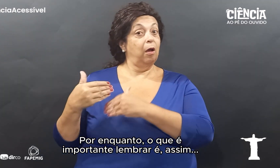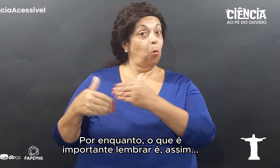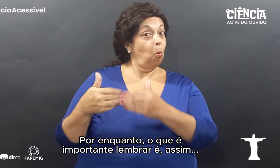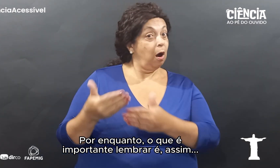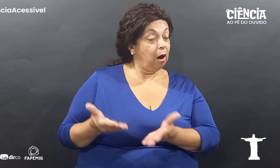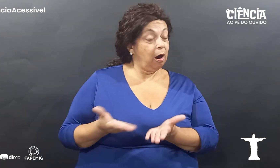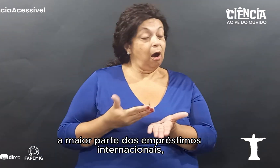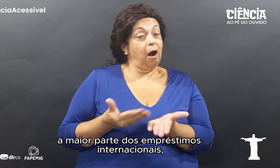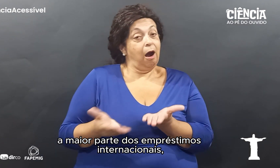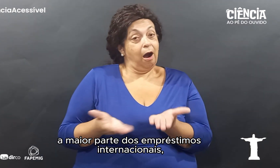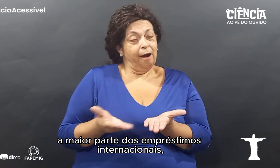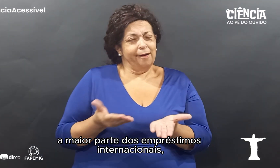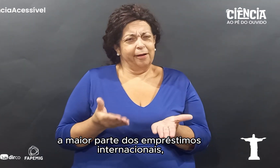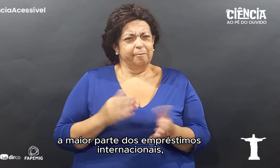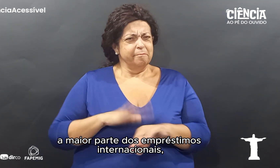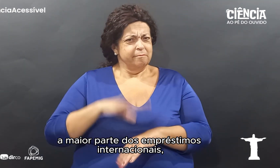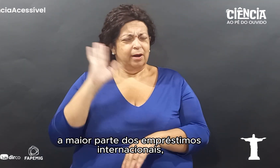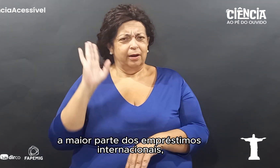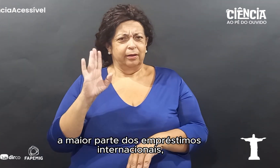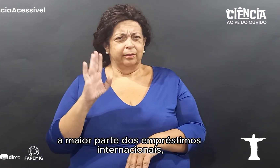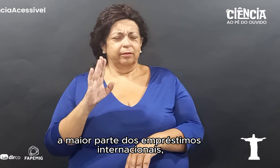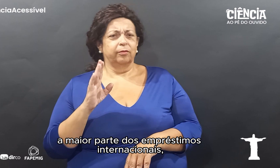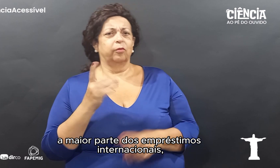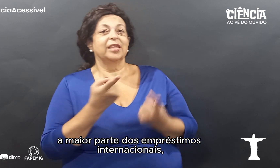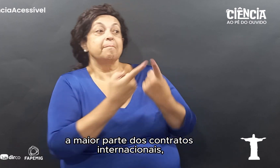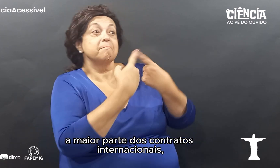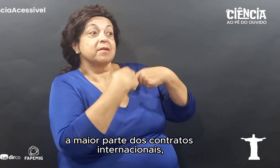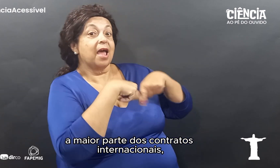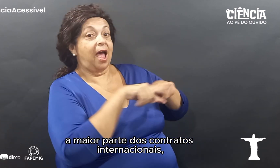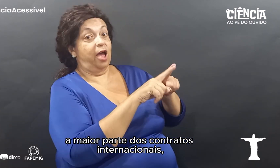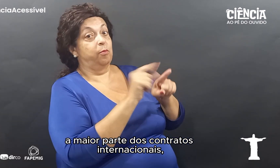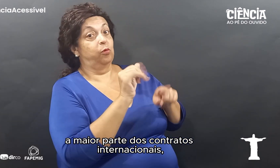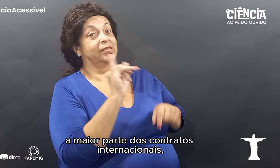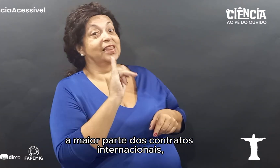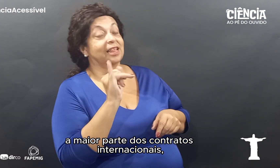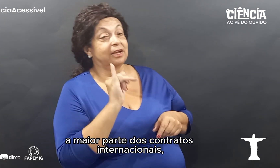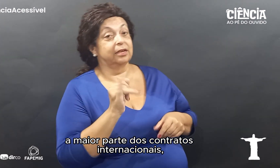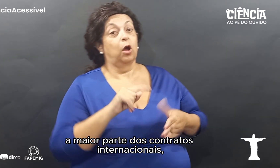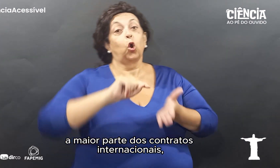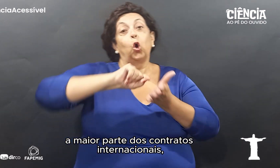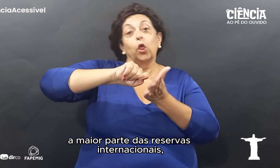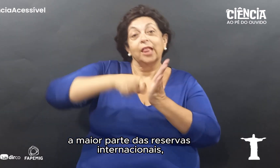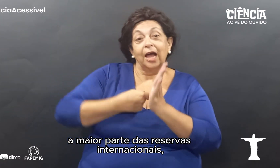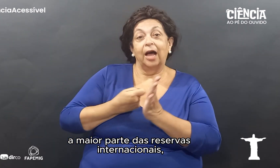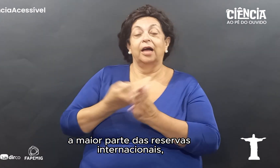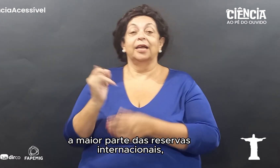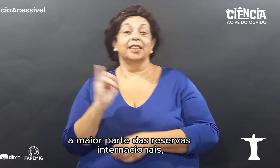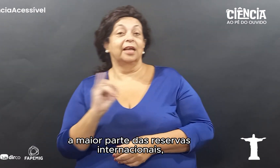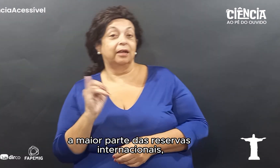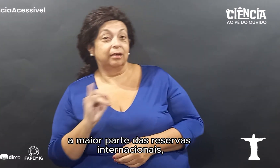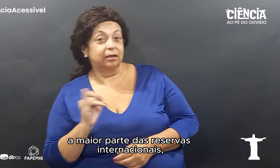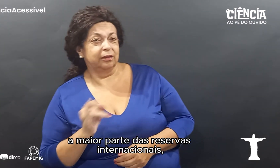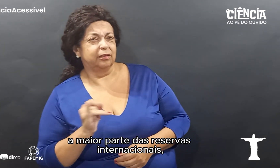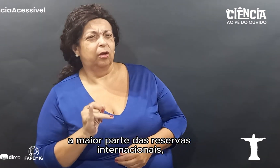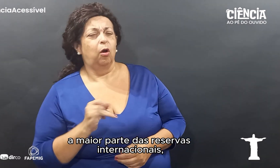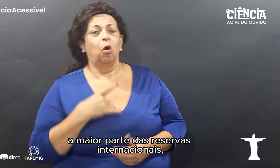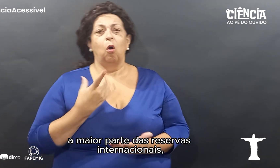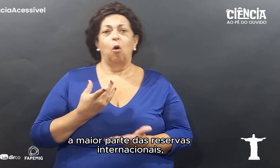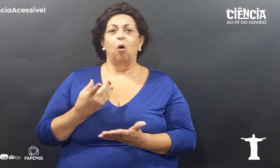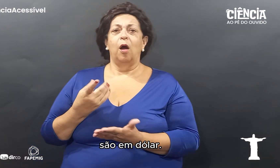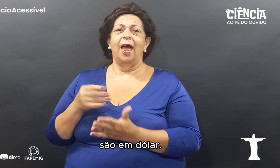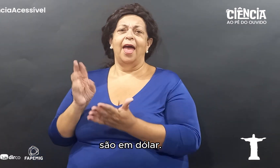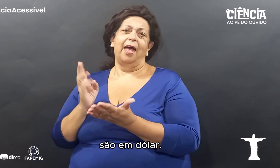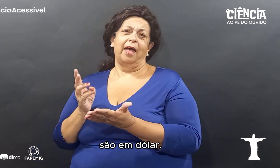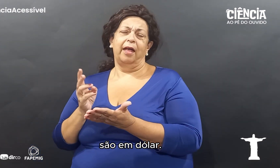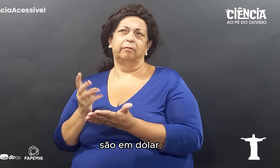lembrar? Assim, a maior parte dos empréstimos internacionais, a maior parte dos contratos internacionais, a maior parte das reservas